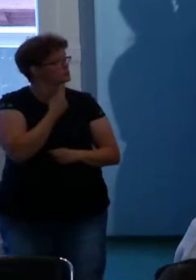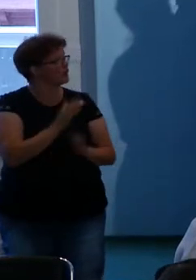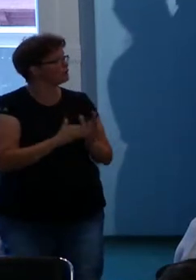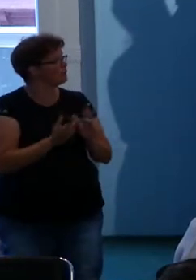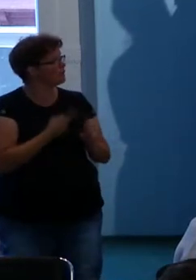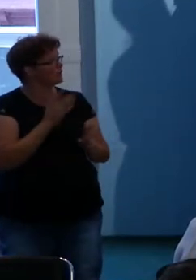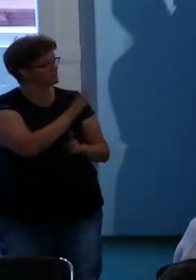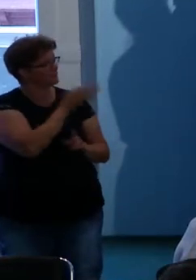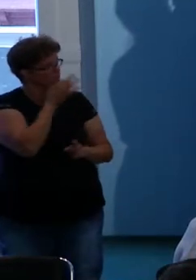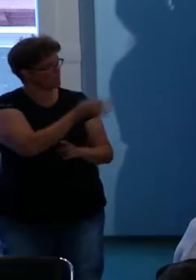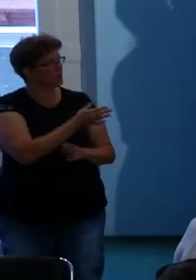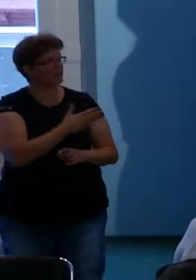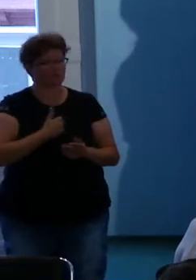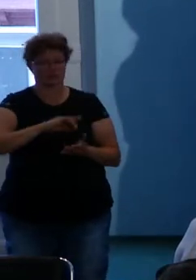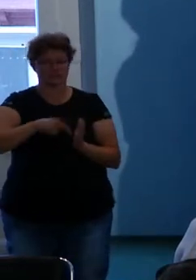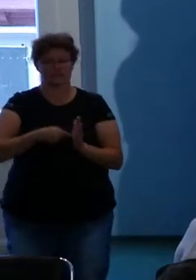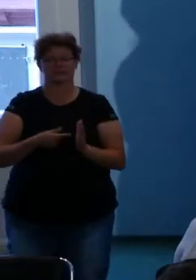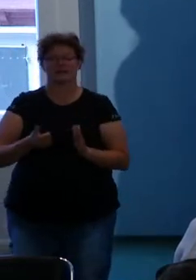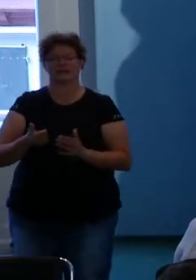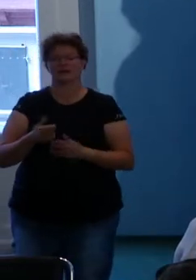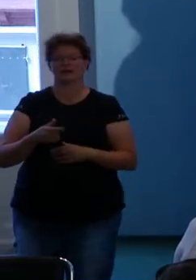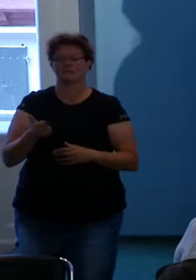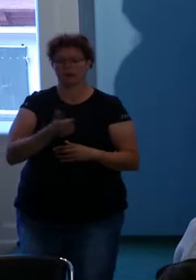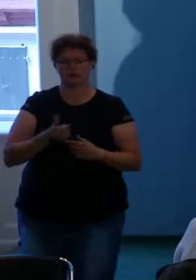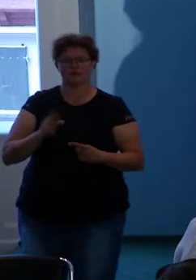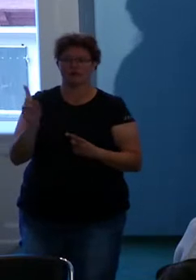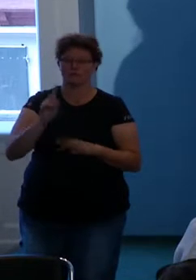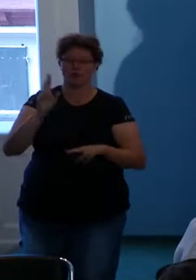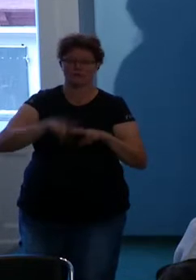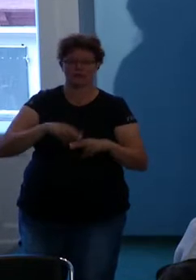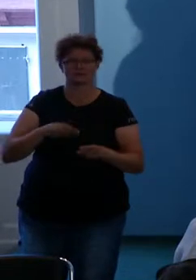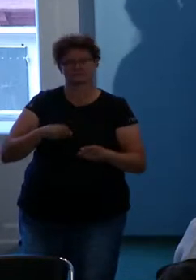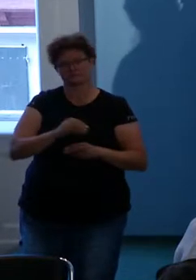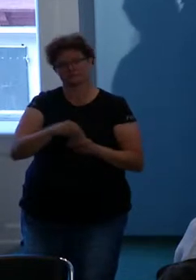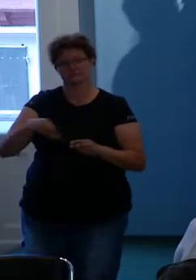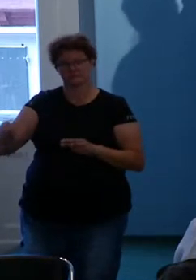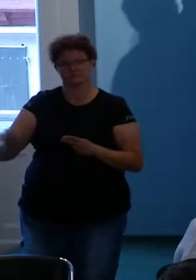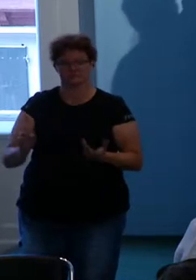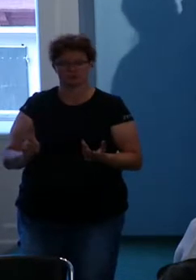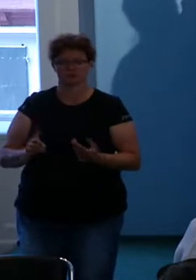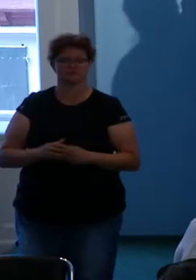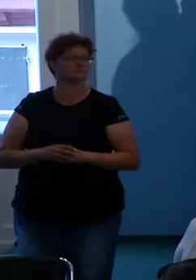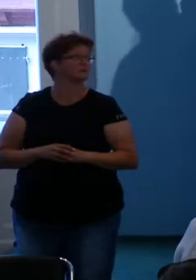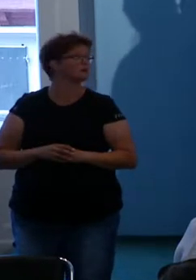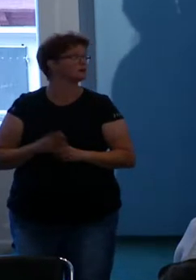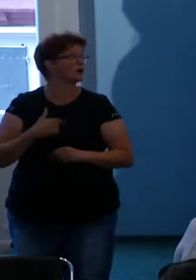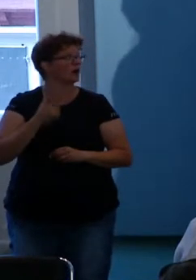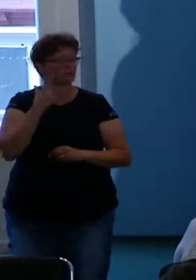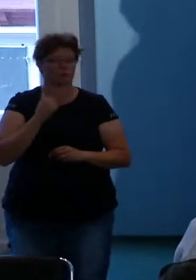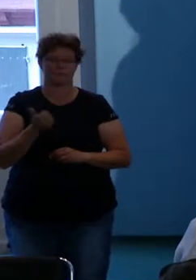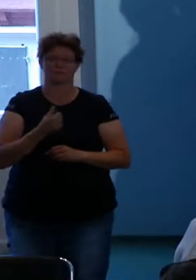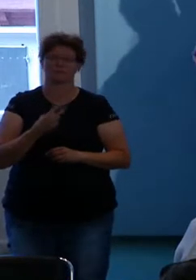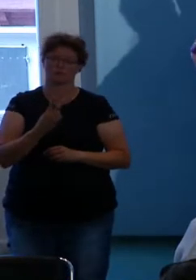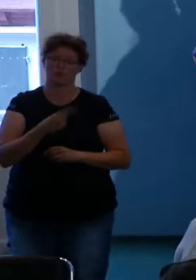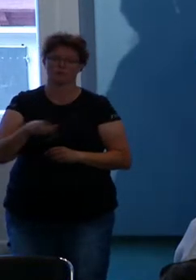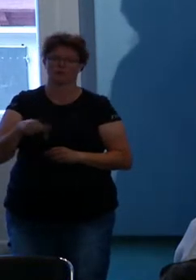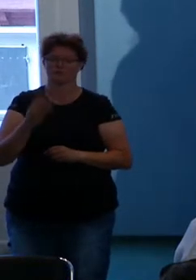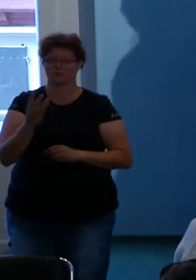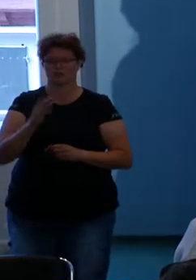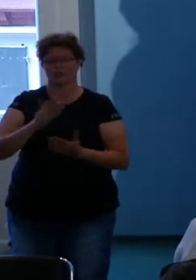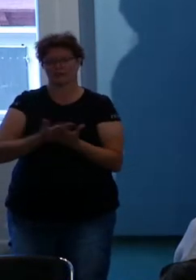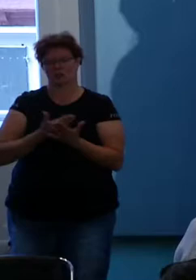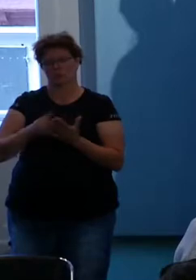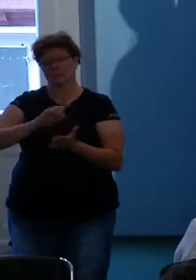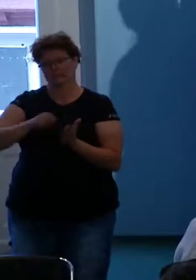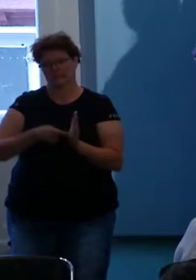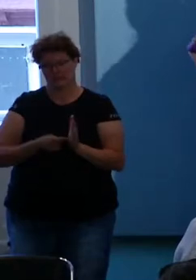dina frågeställningar. Hur många centra behöver vi för vad etc. och var lägger vi resurser? Där vi behöver ha, tror jag, någonstans mellan 2 och 4 nationella